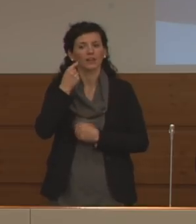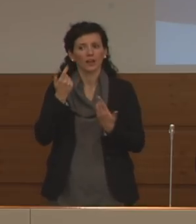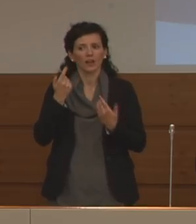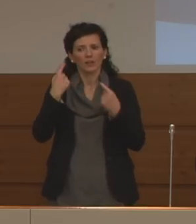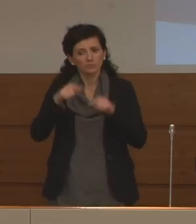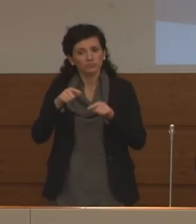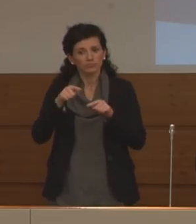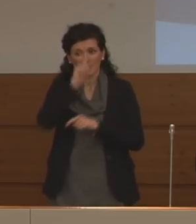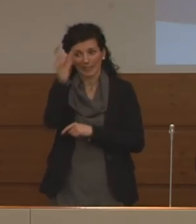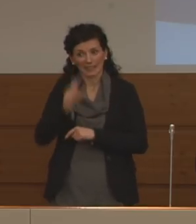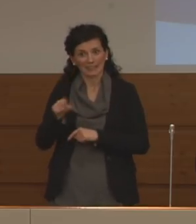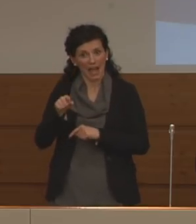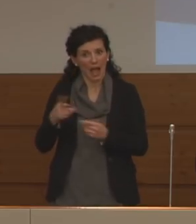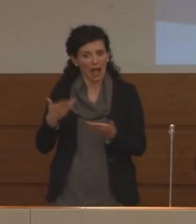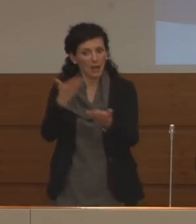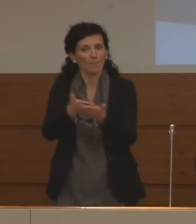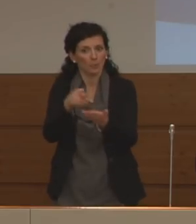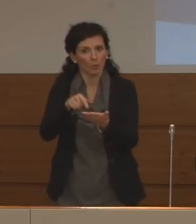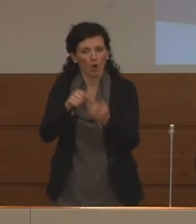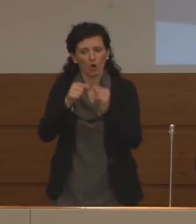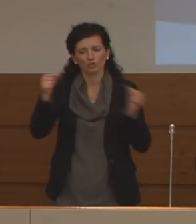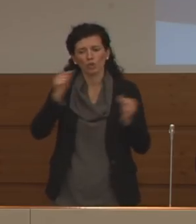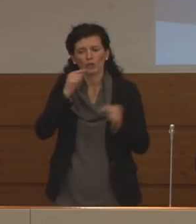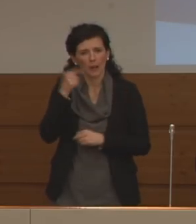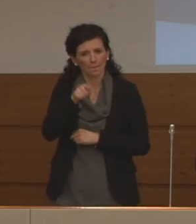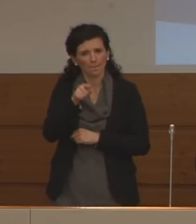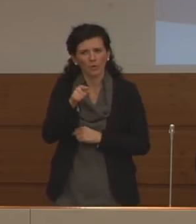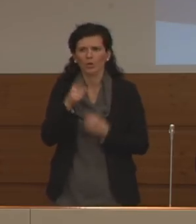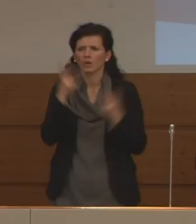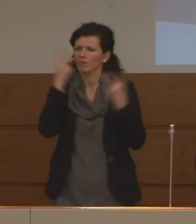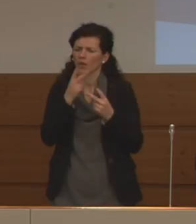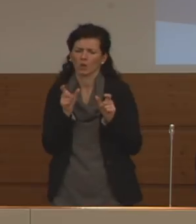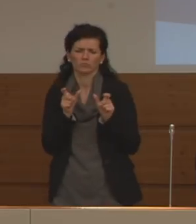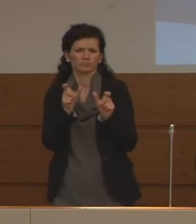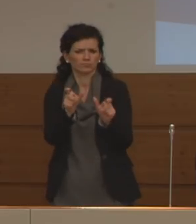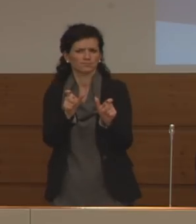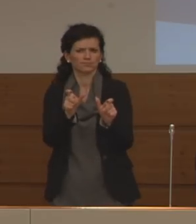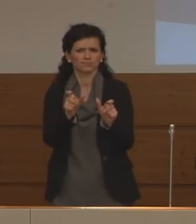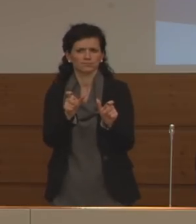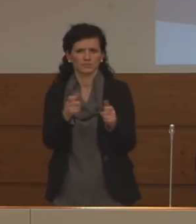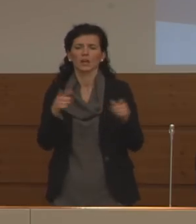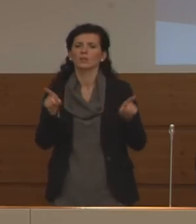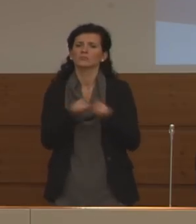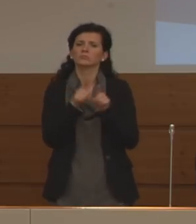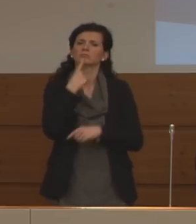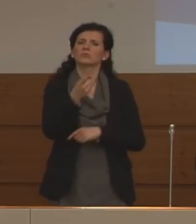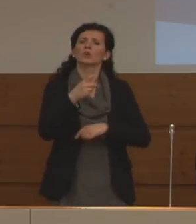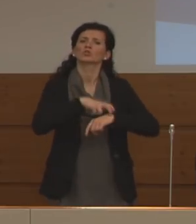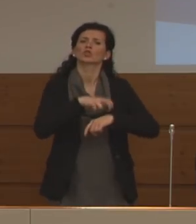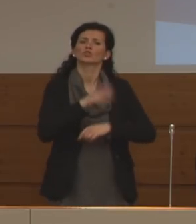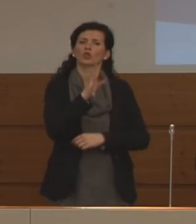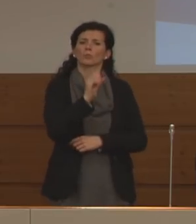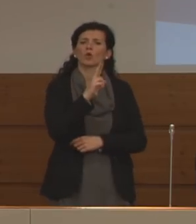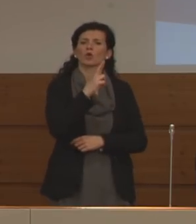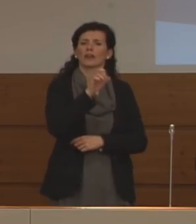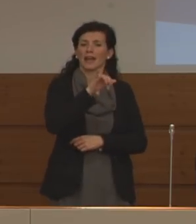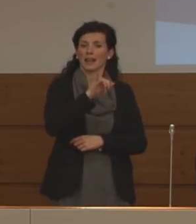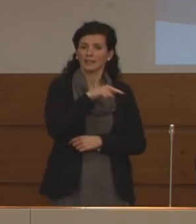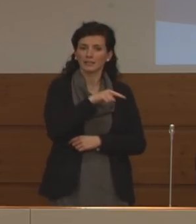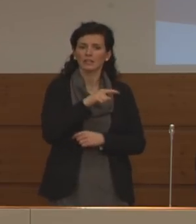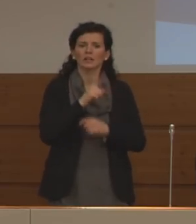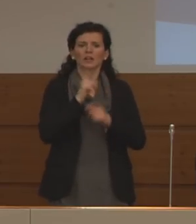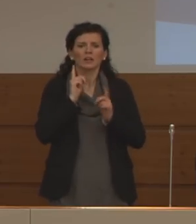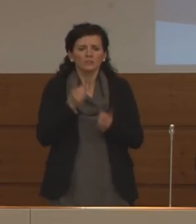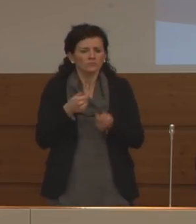stringenti e del tutto aderenti come diceva il dottor borrelli rispetto a quelle che sono le indicazioni dell'organizzazione